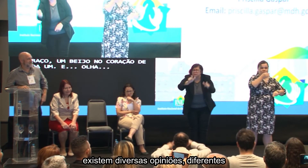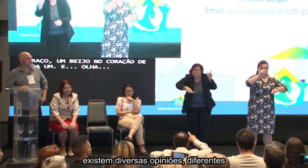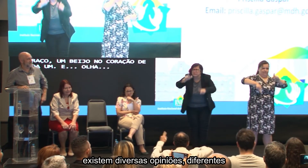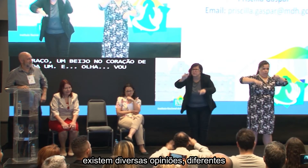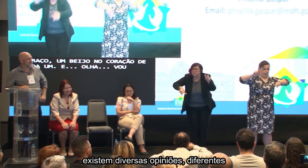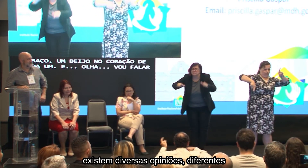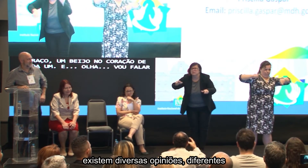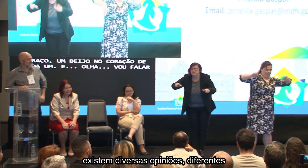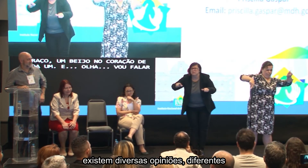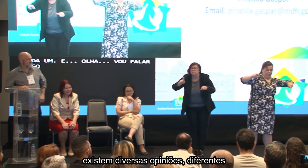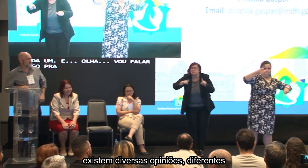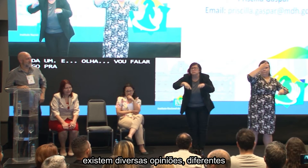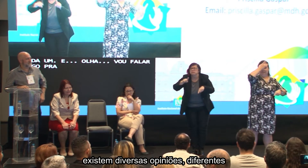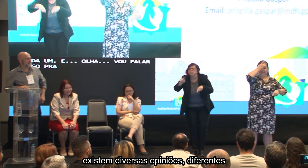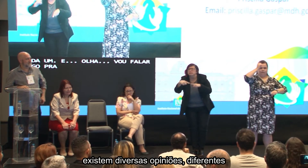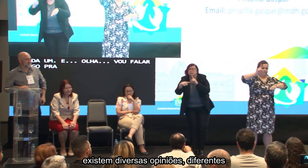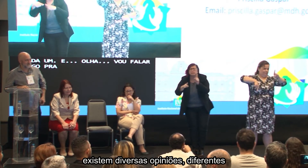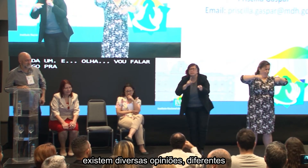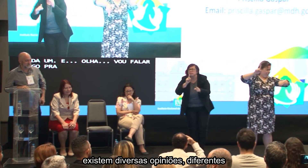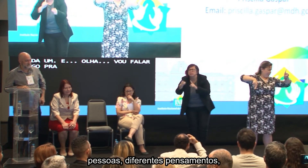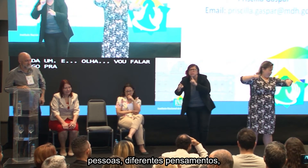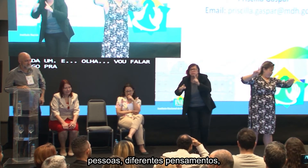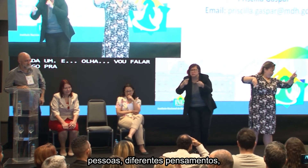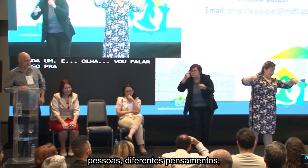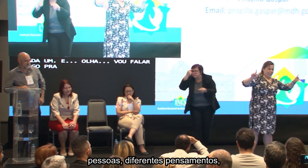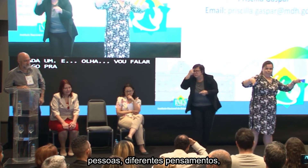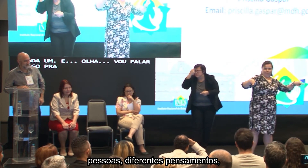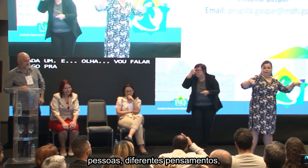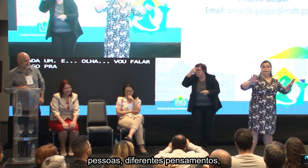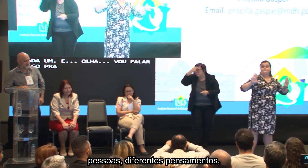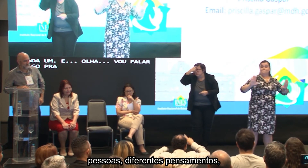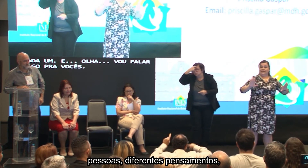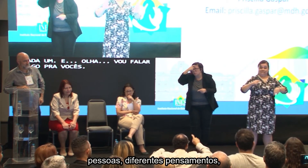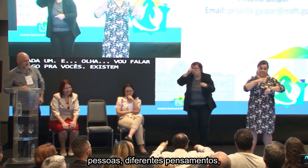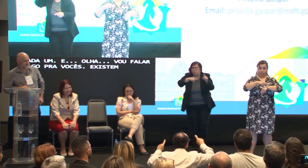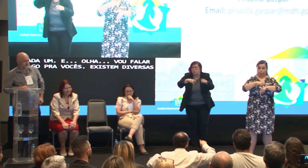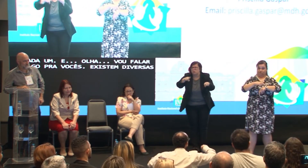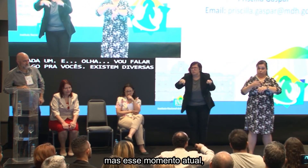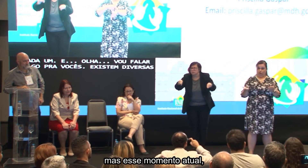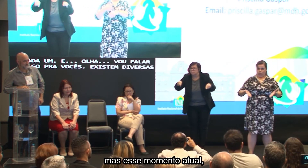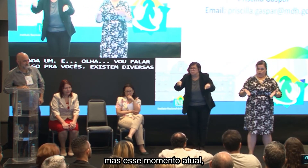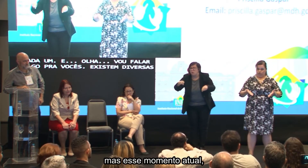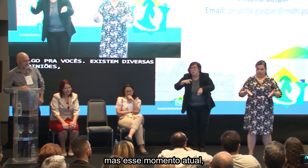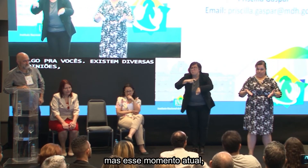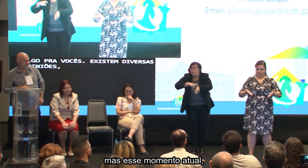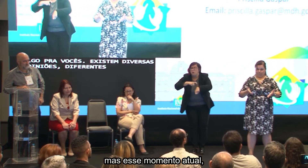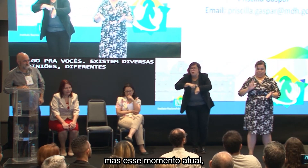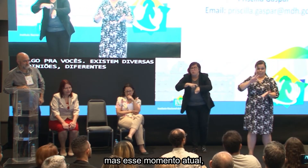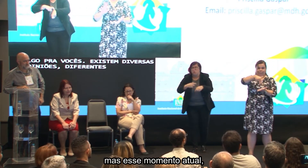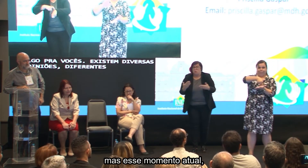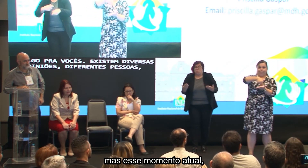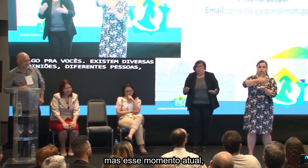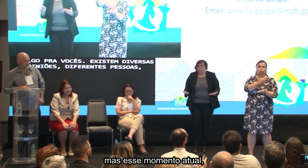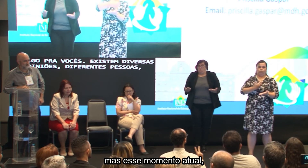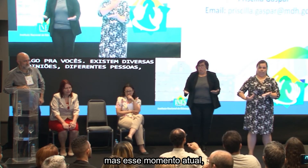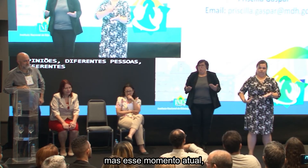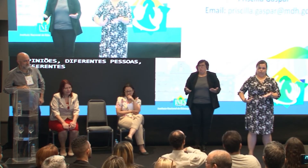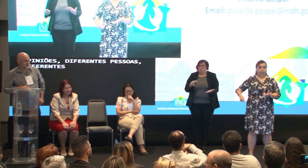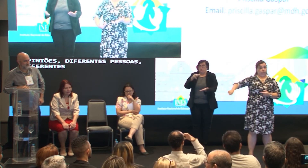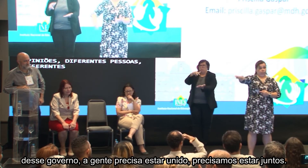Existem diversas opiniões, diferentes pessoas, diferentes pensamentos. Mas esse é o momento atual